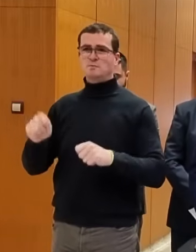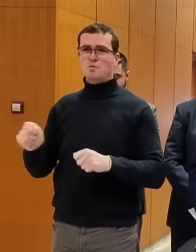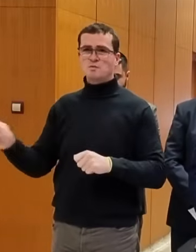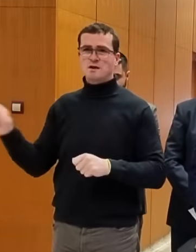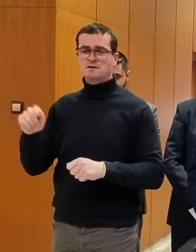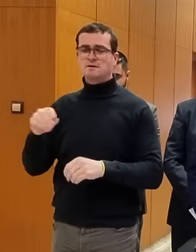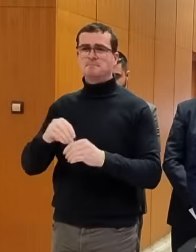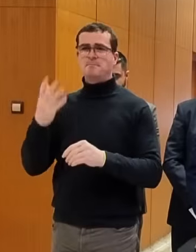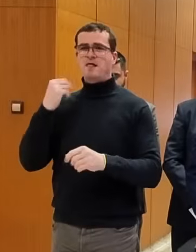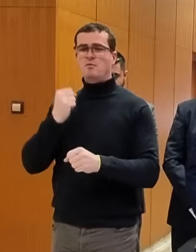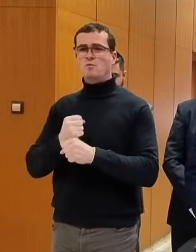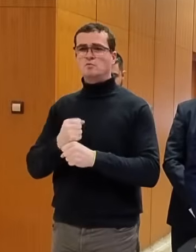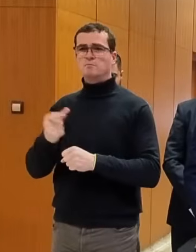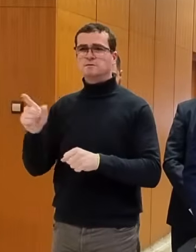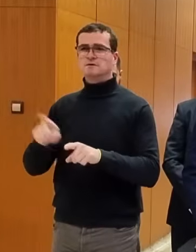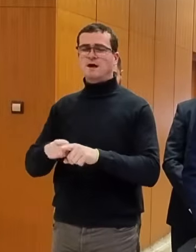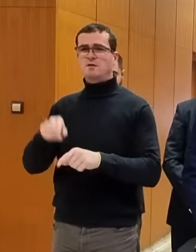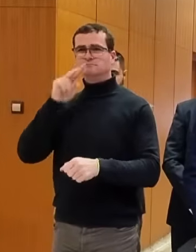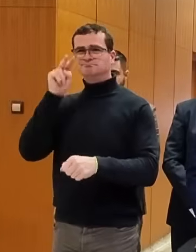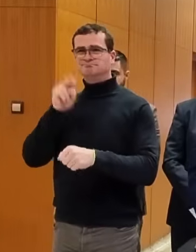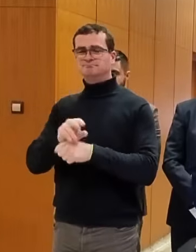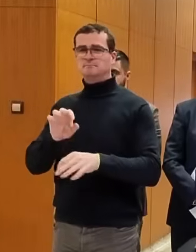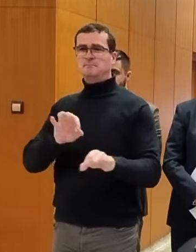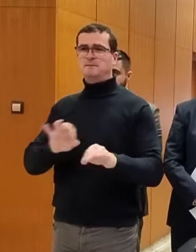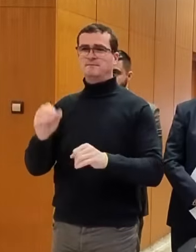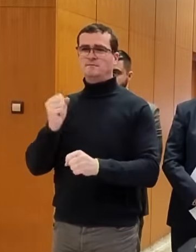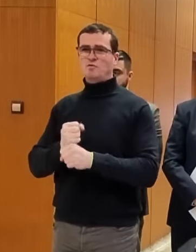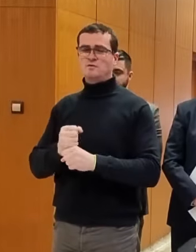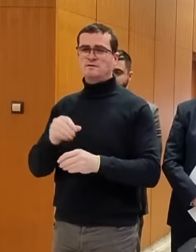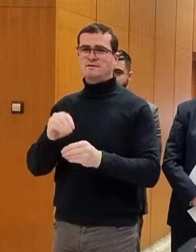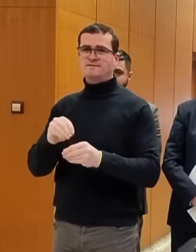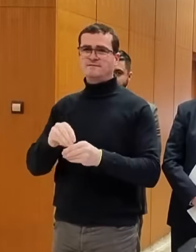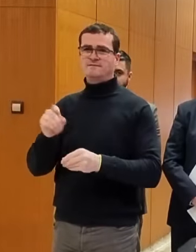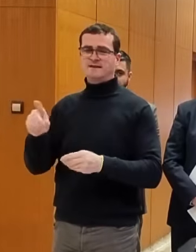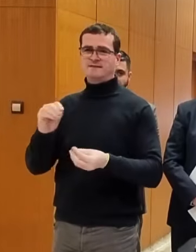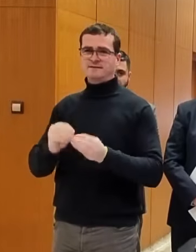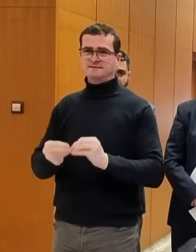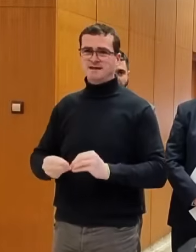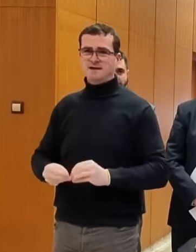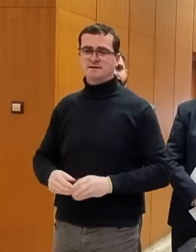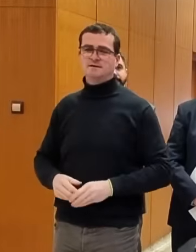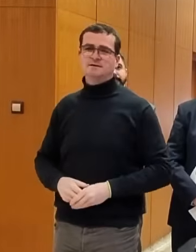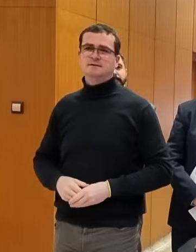prokuratúry, ktorý mal vykonávať dozor nad prípravným konaním v týchto veciach?